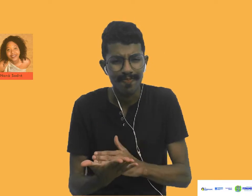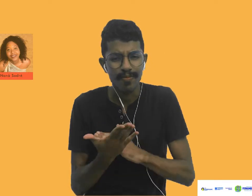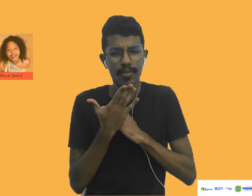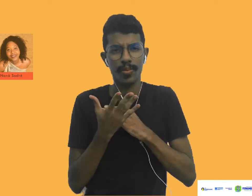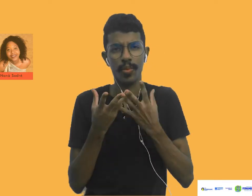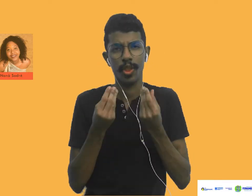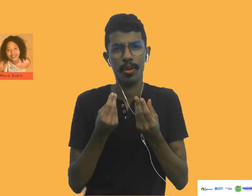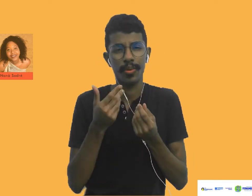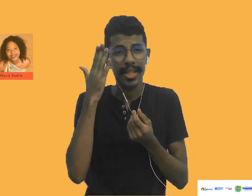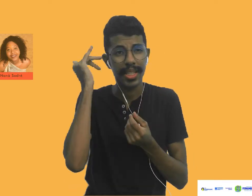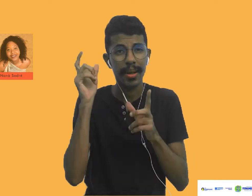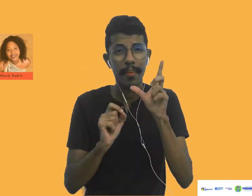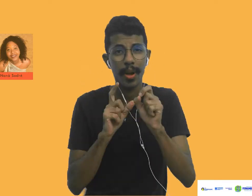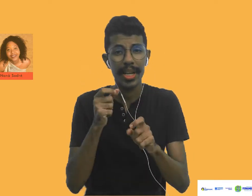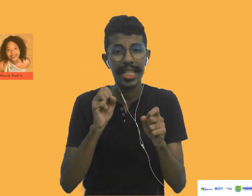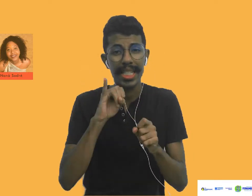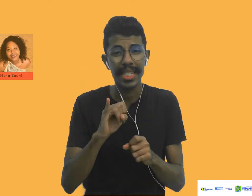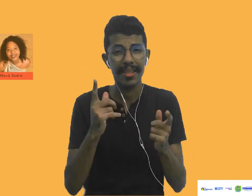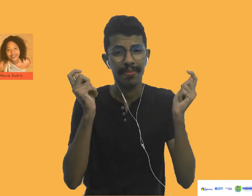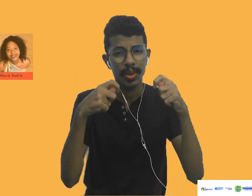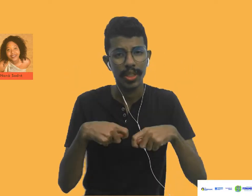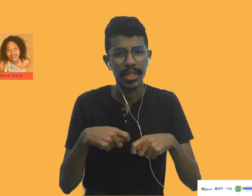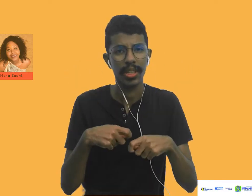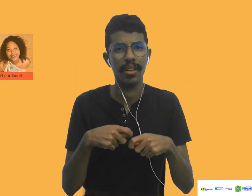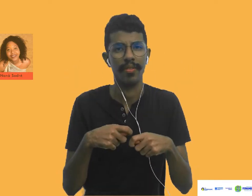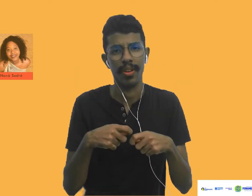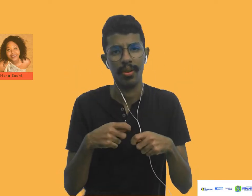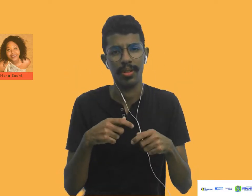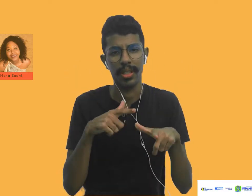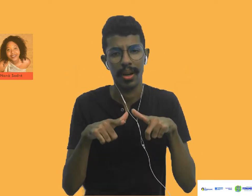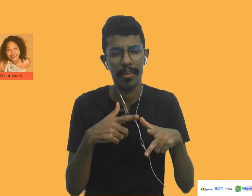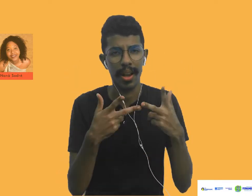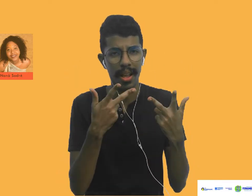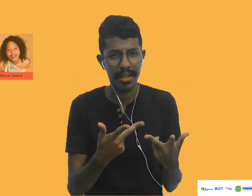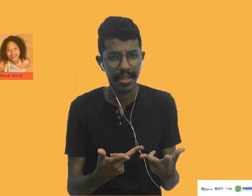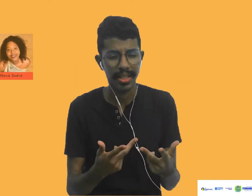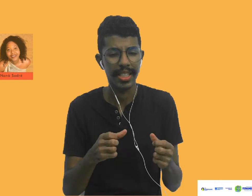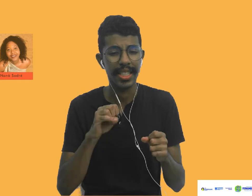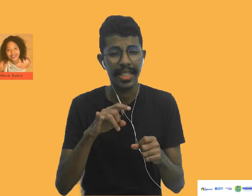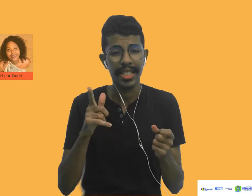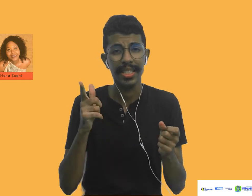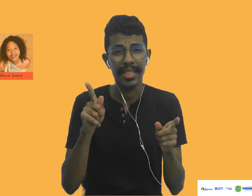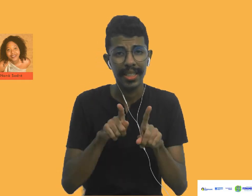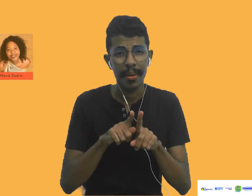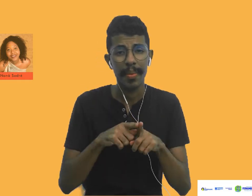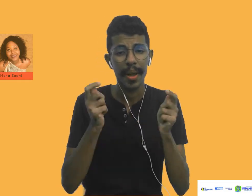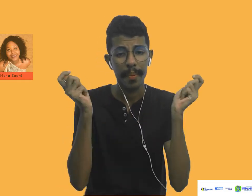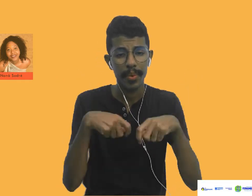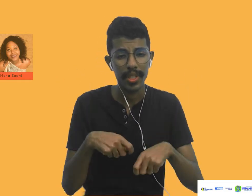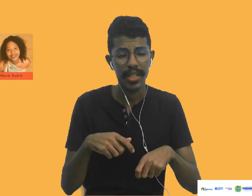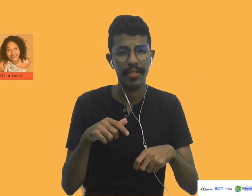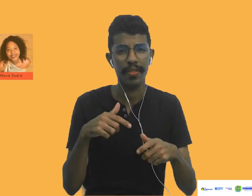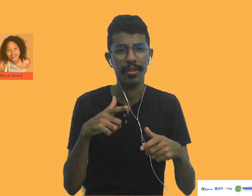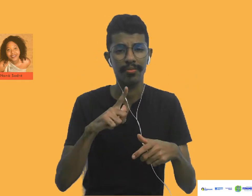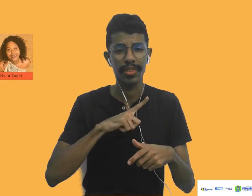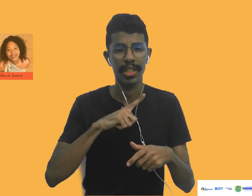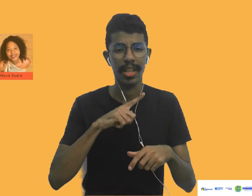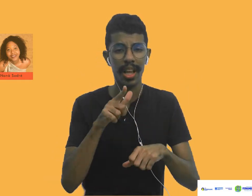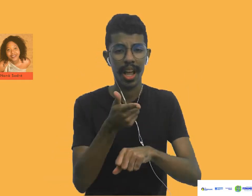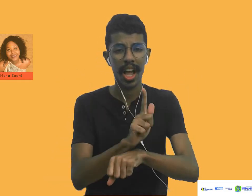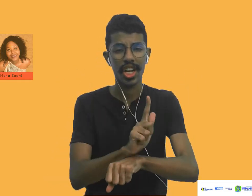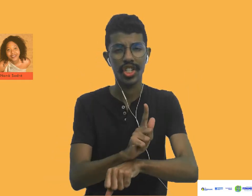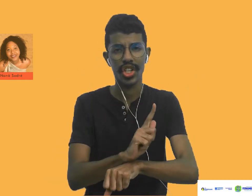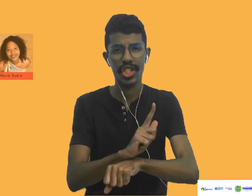me fortaleceu muito para saber que era possível também agir dessa forma. Era possível também ter essa gestão.